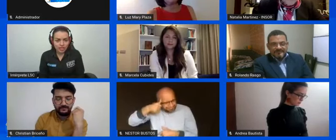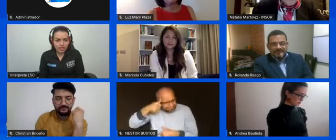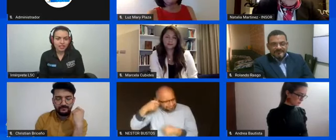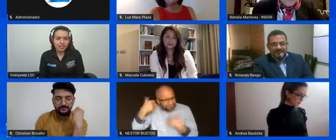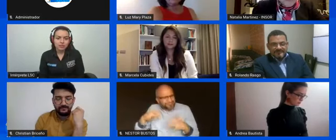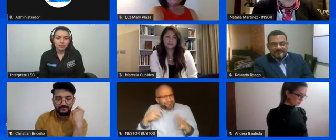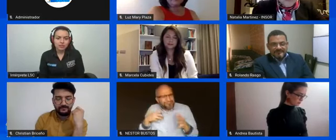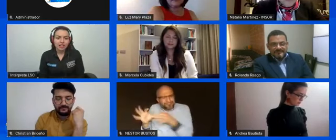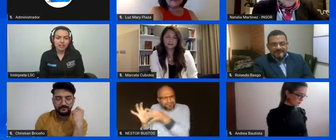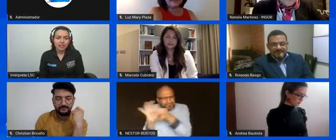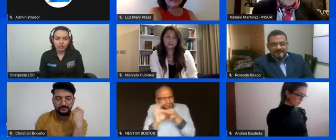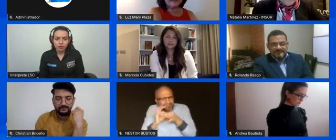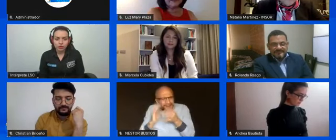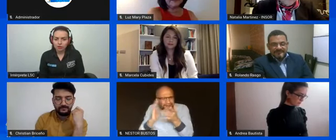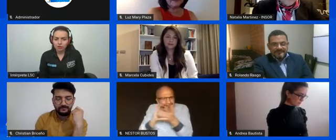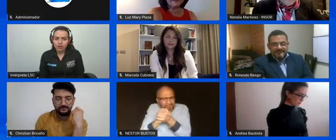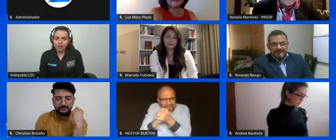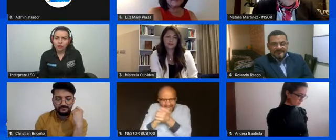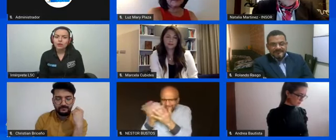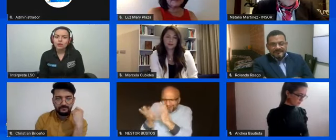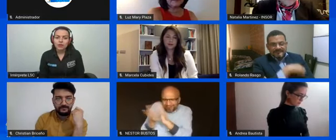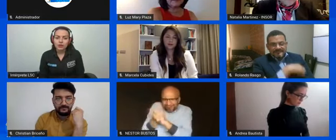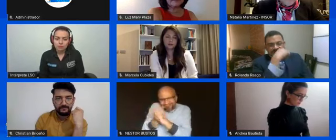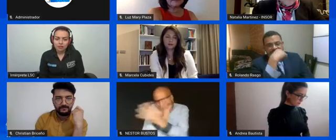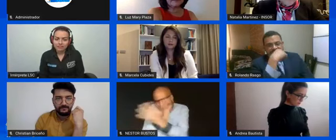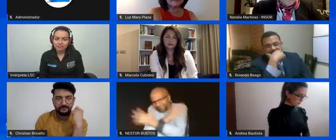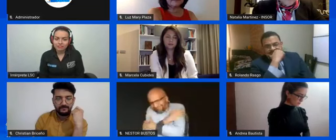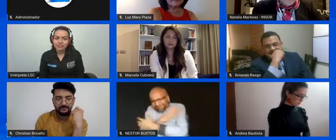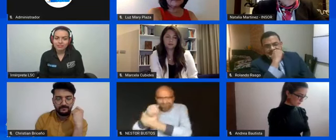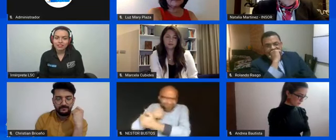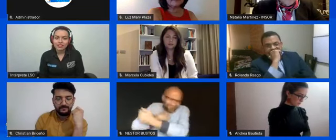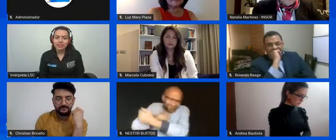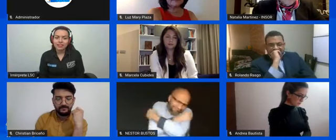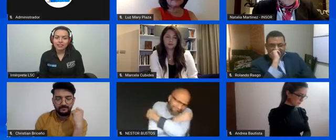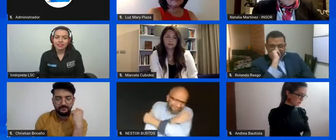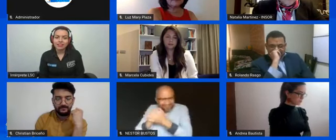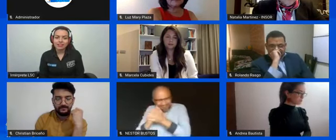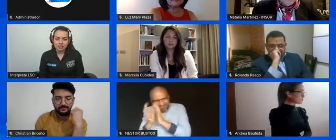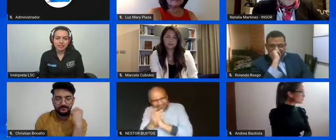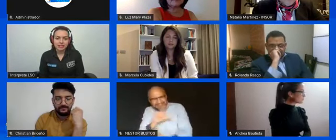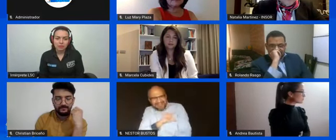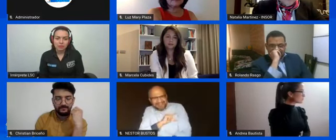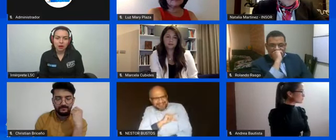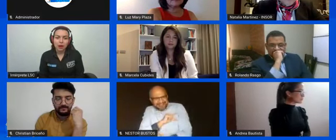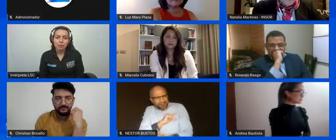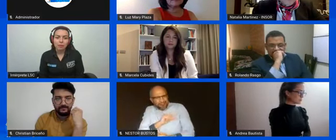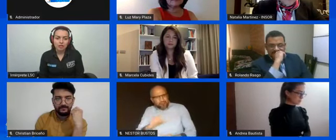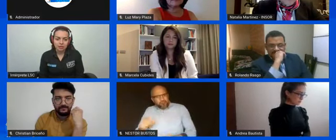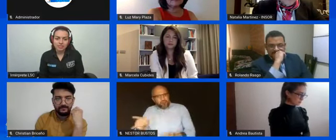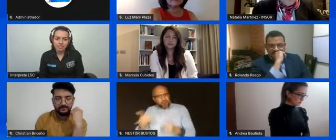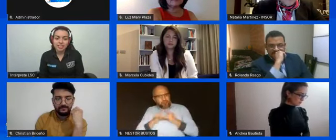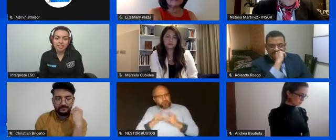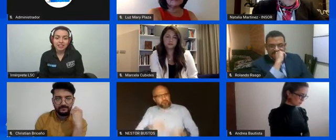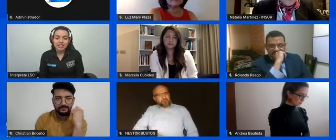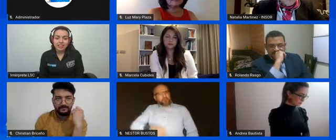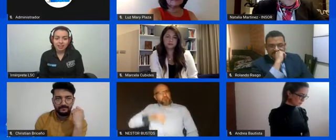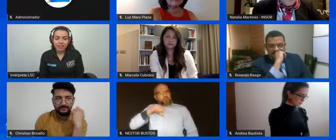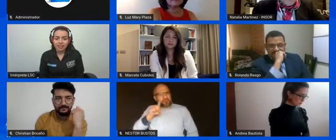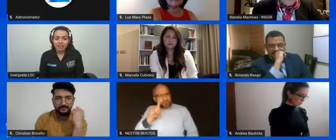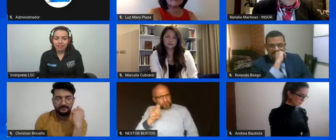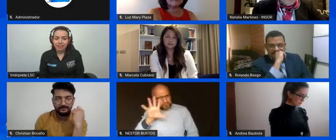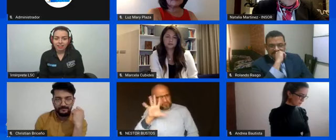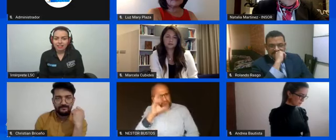pues recuerdo cuando anteriormente pues participábamos las personas sordas allí, la verdad les deseo